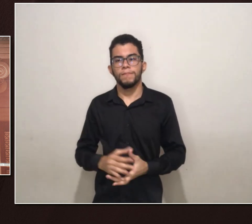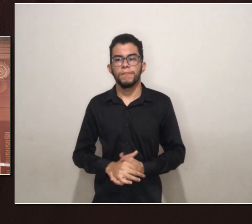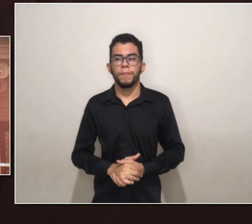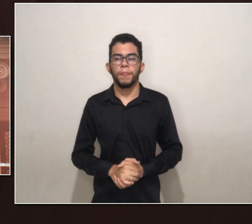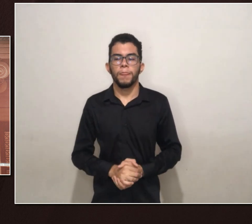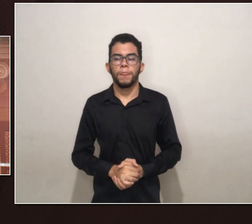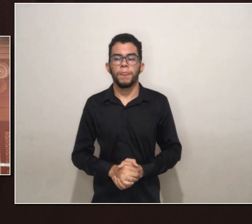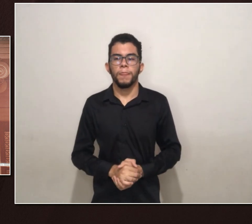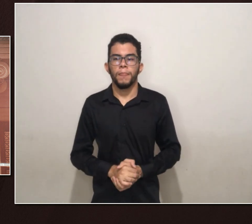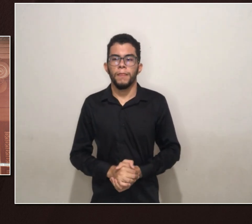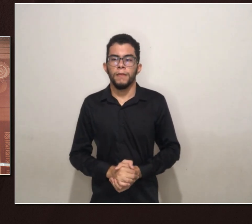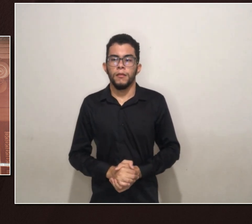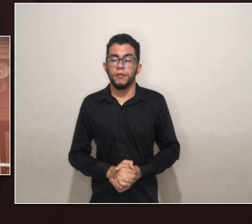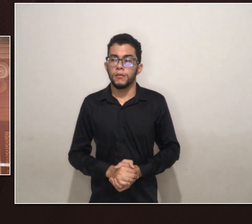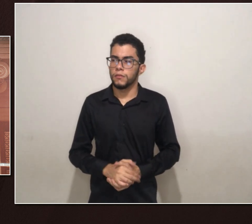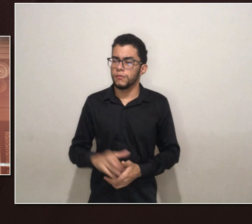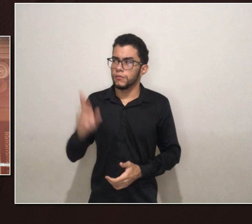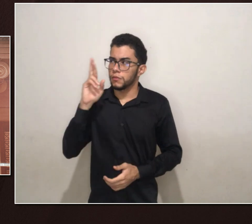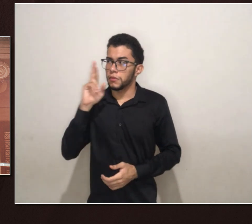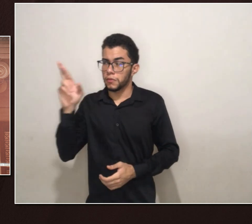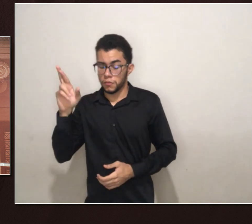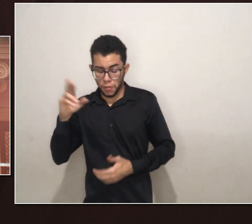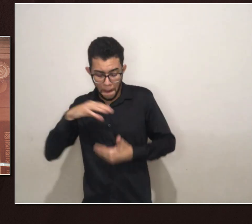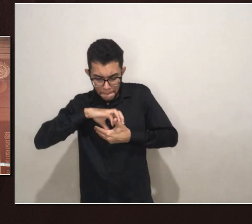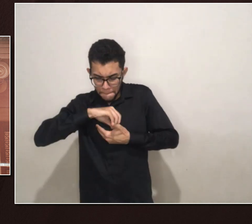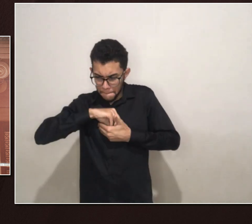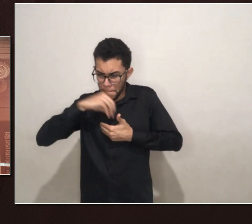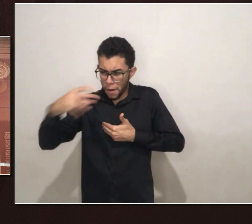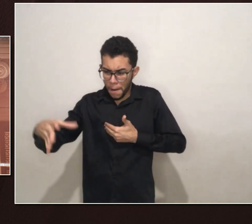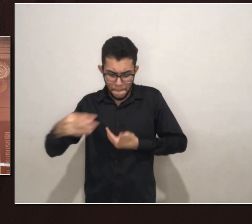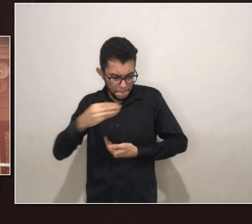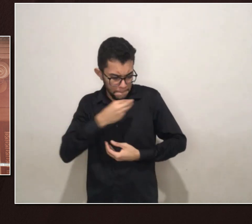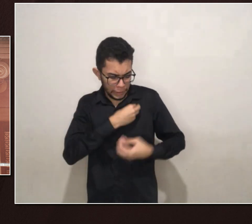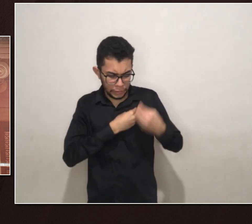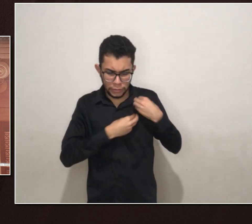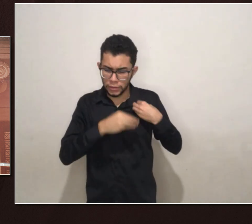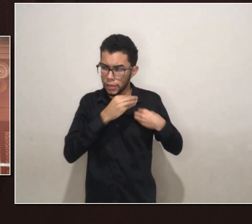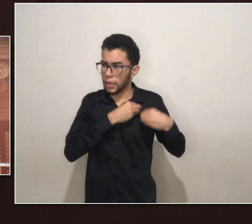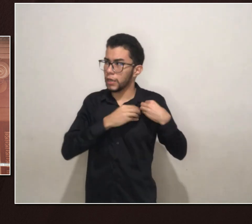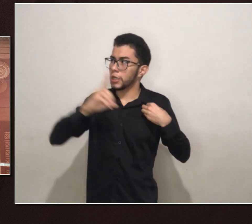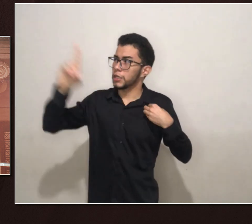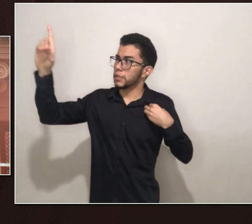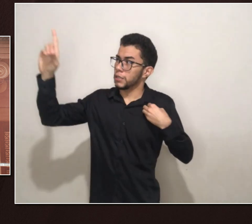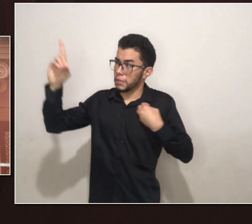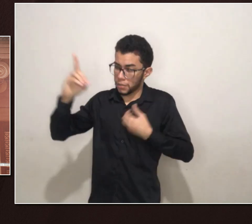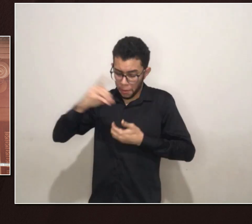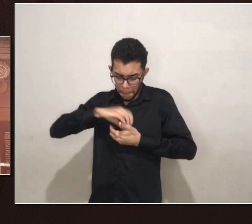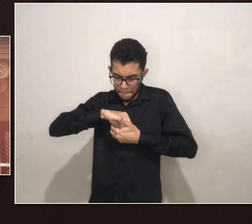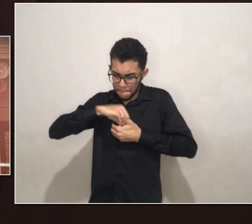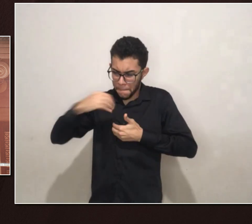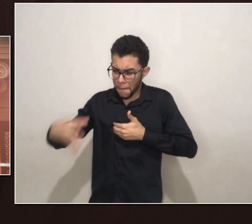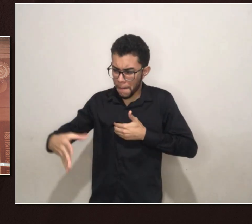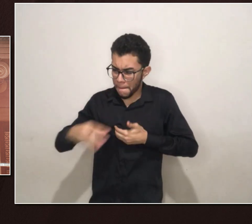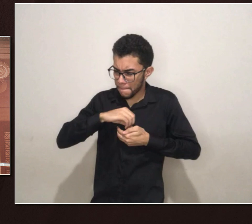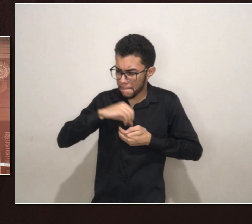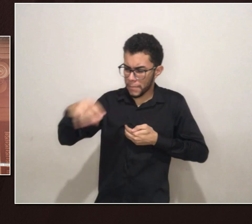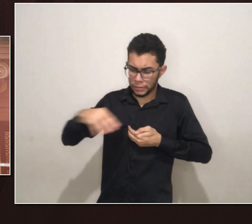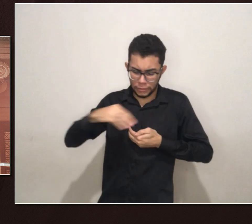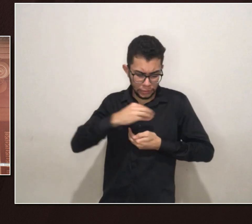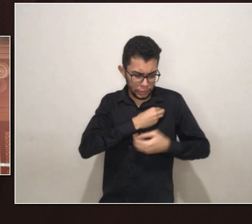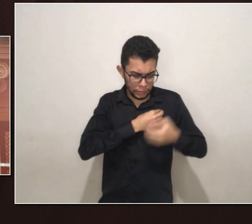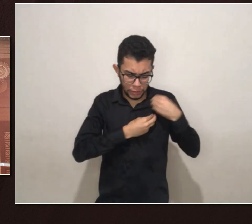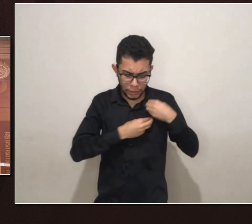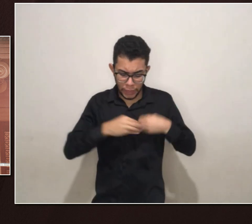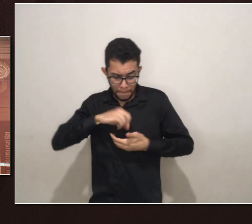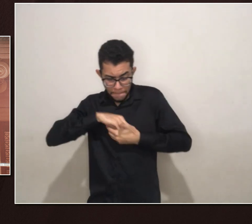de nós, né, todas as coisas e faça de nós realmente uma pessoa pura de coração, não é isso? Uma consciência boa e